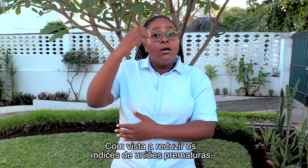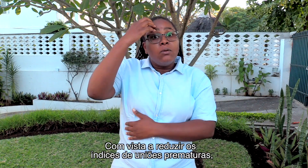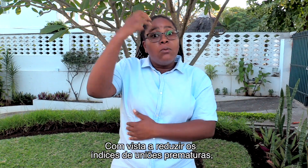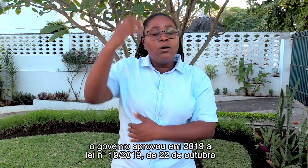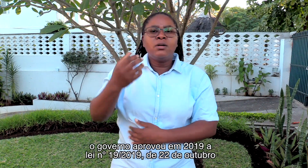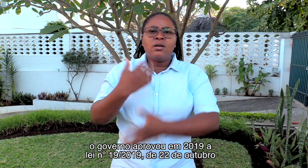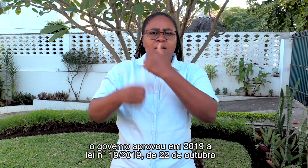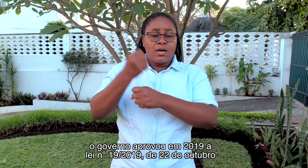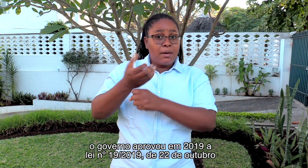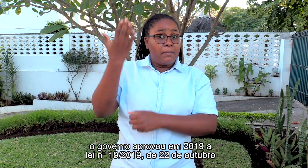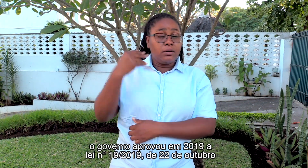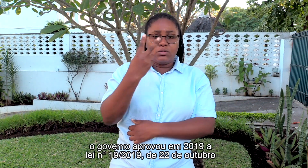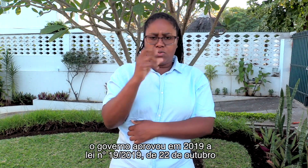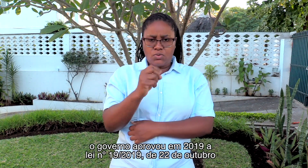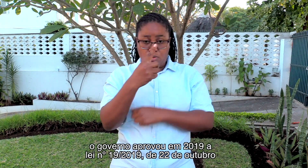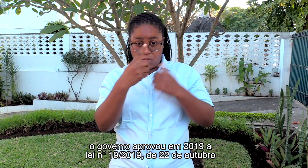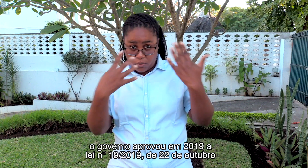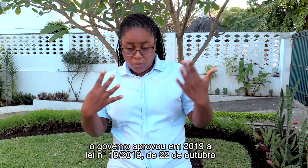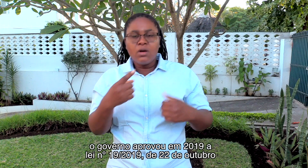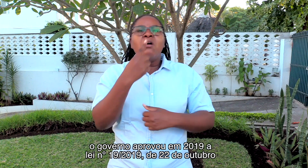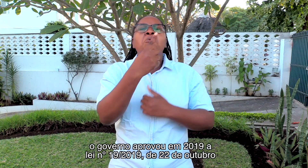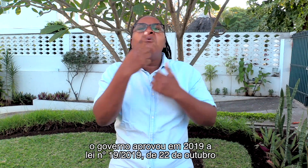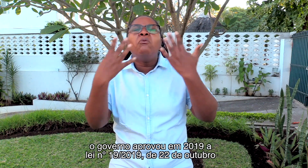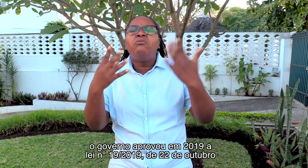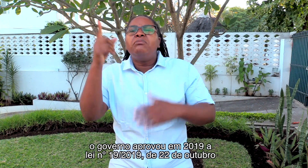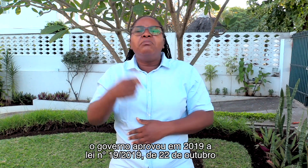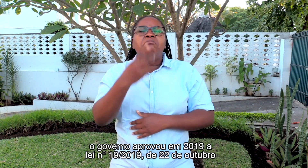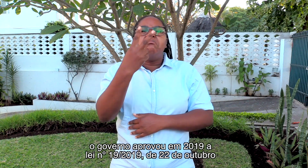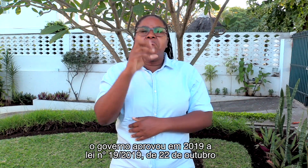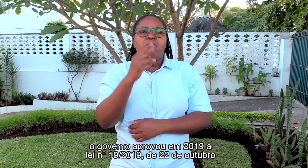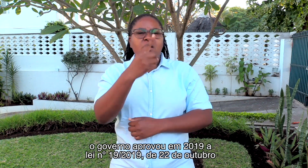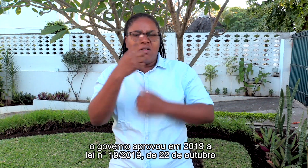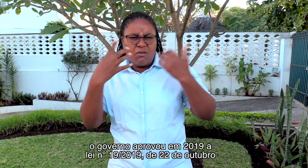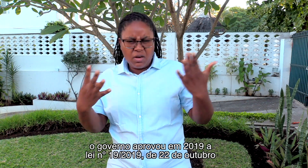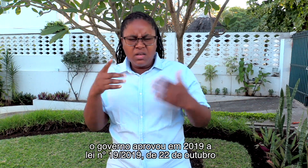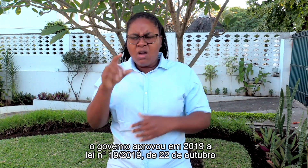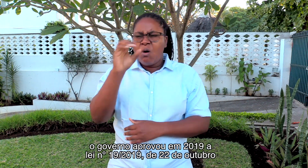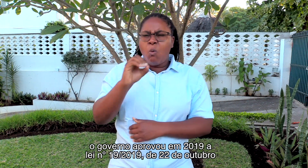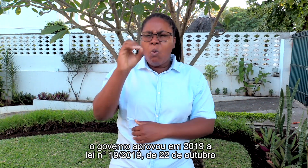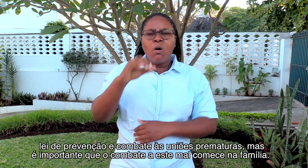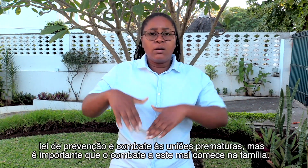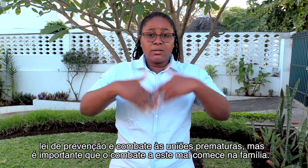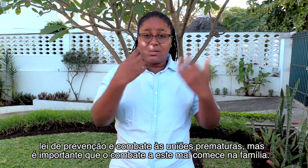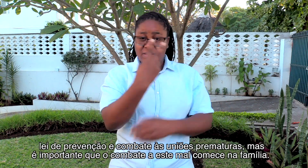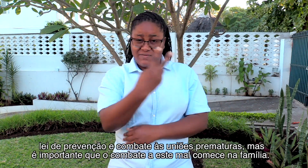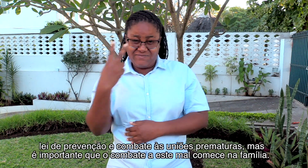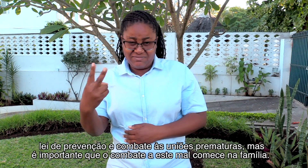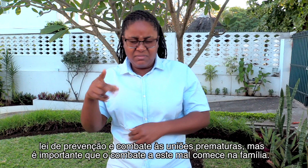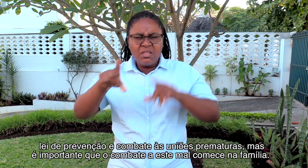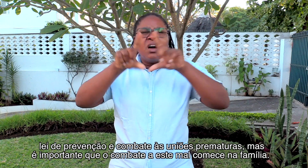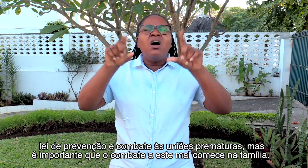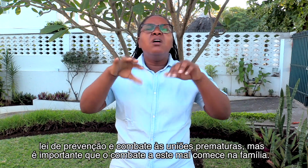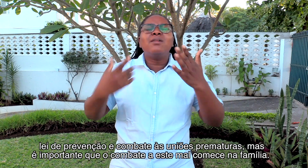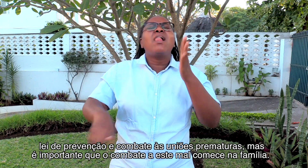prematuras, o governo aprovou em 2019 a Lei nº 19/2019, de 22 de